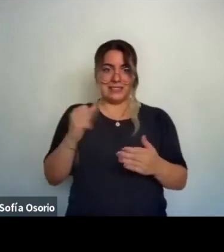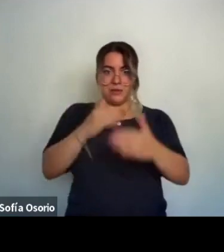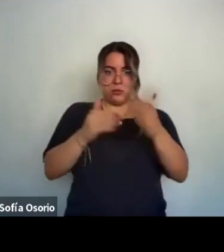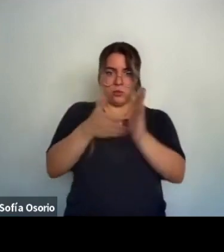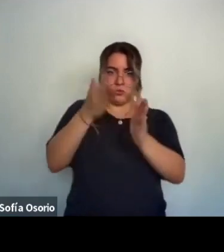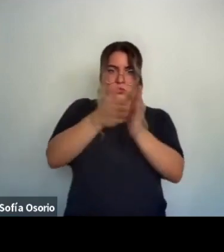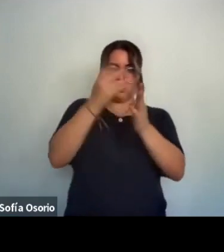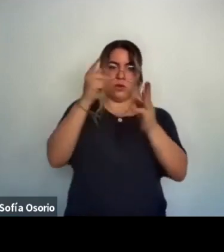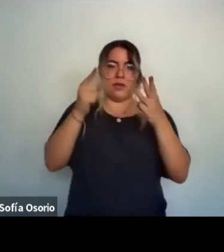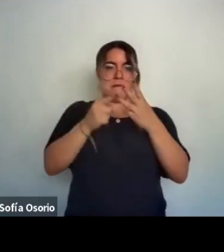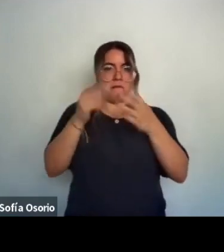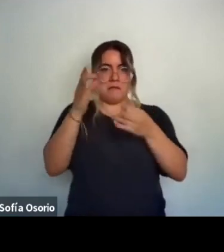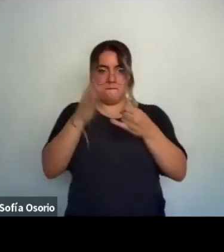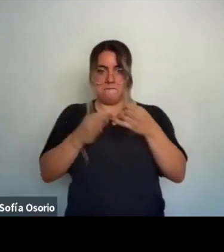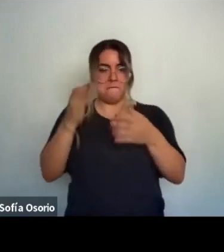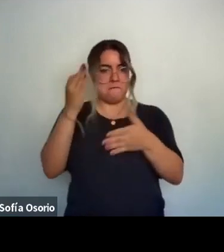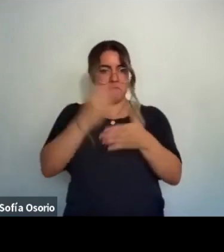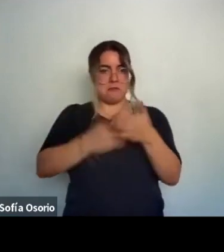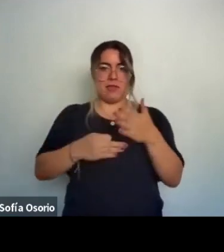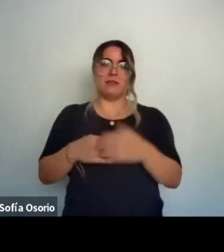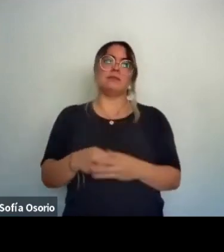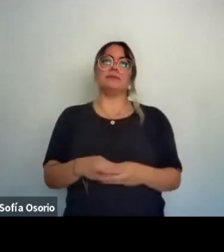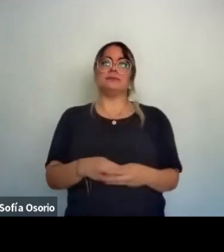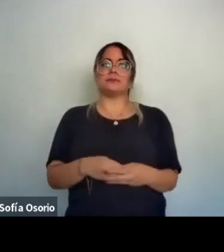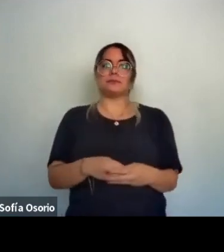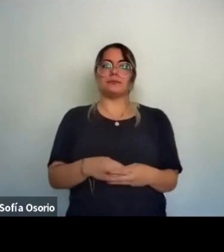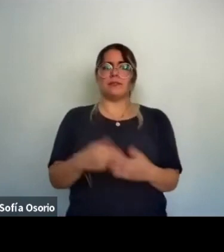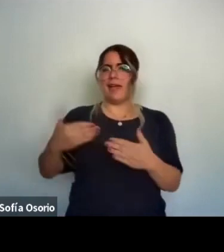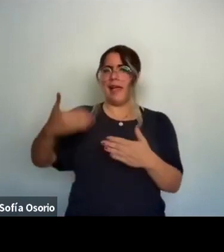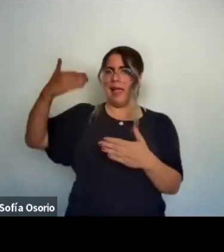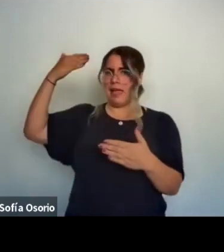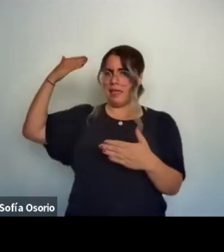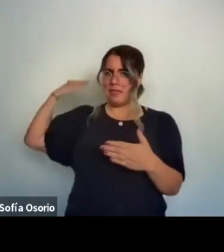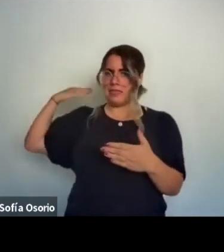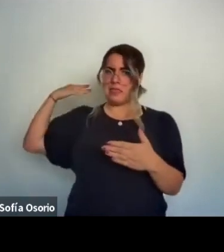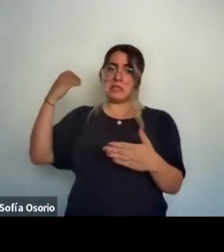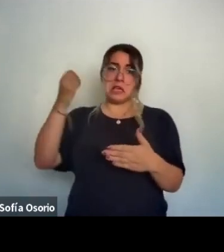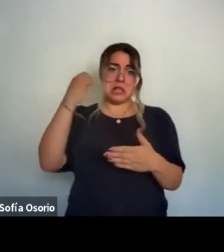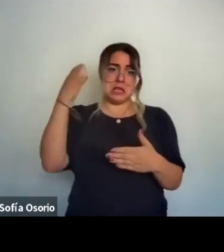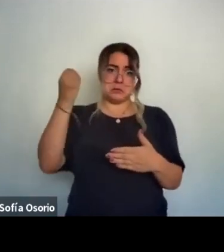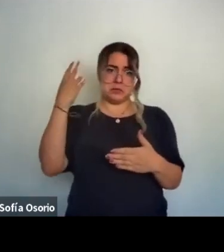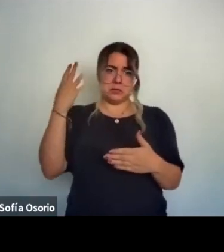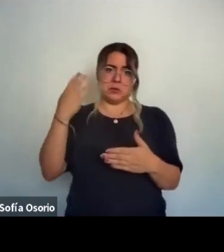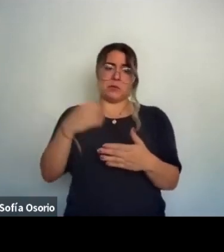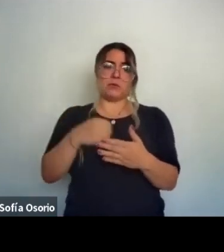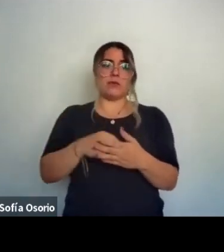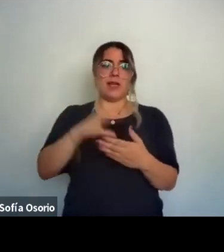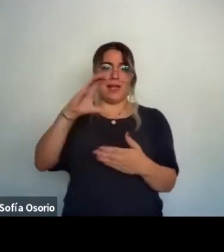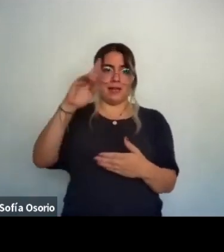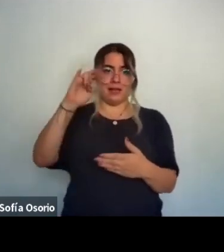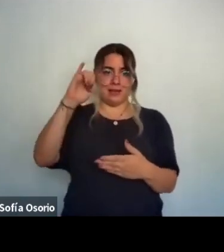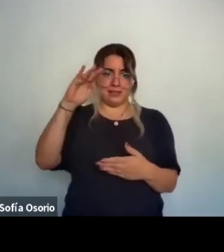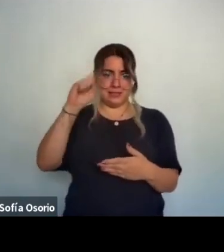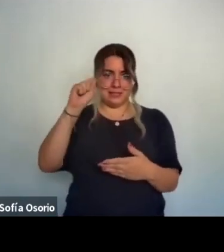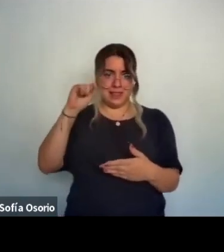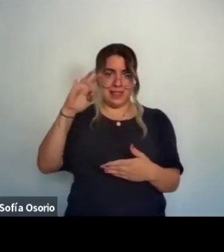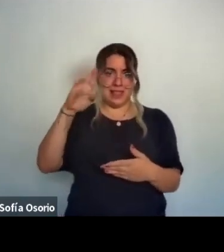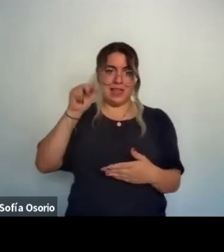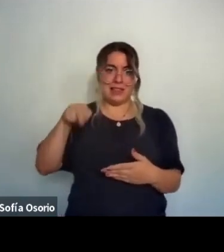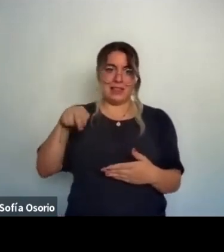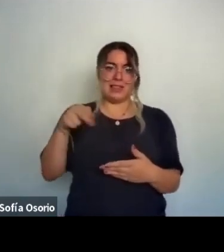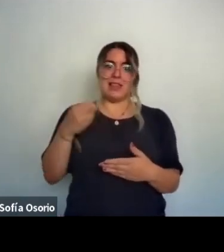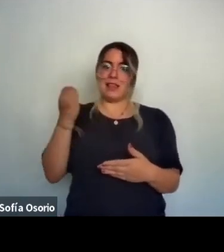Primeramente, como ya lo habíamos visto en la sesión anterior, que Cristian nos expuso de manera muy clara y